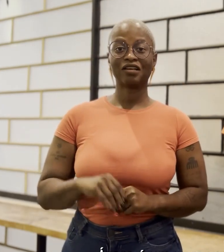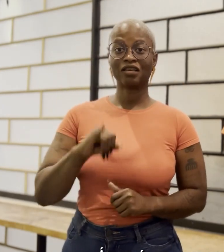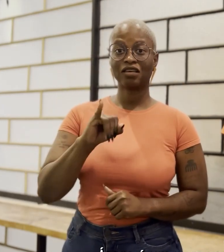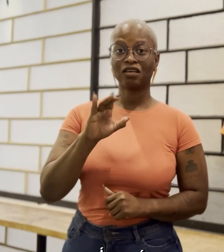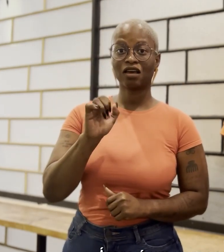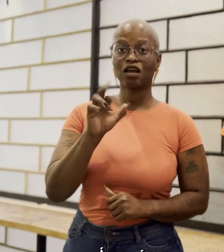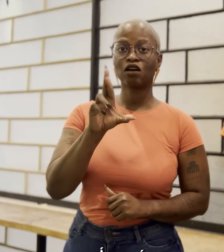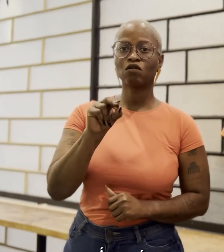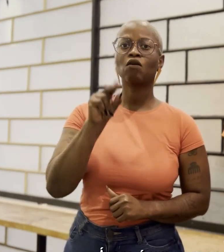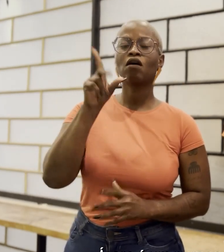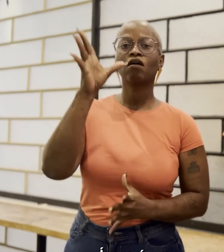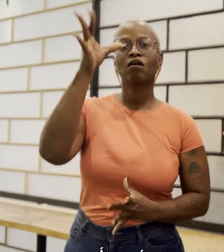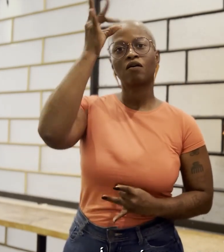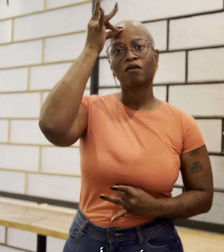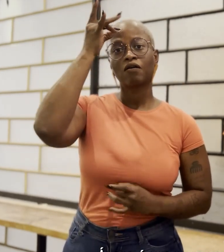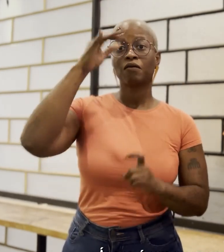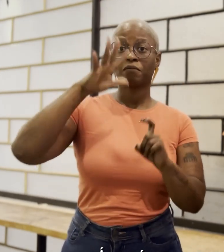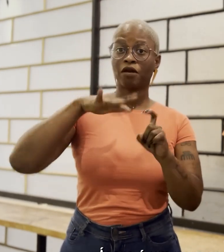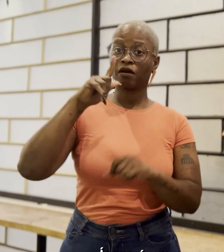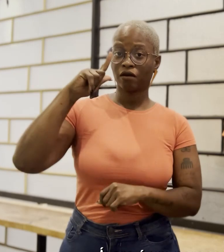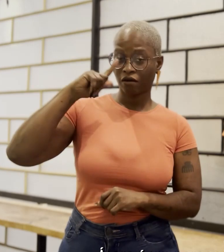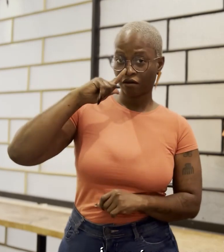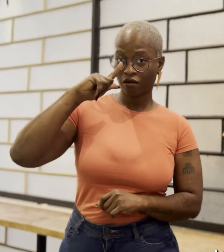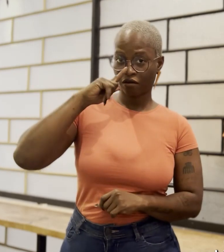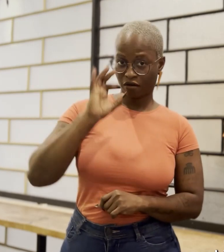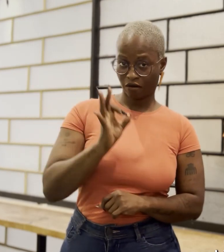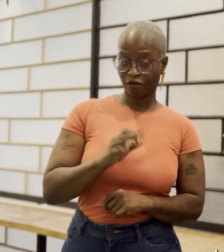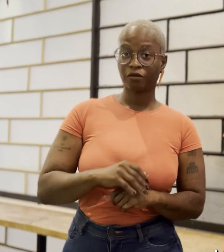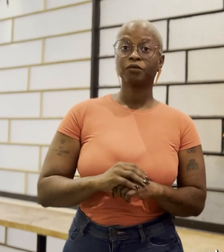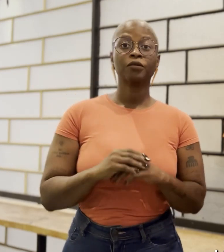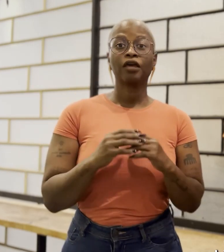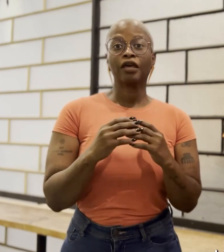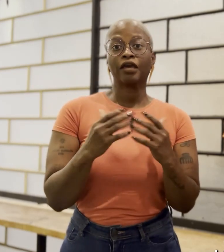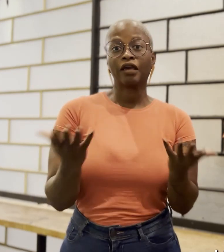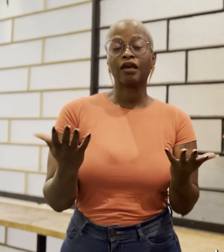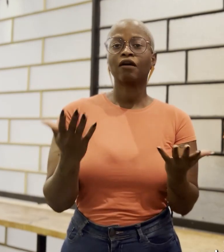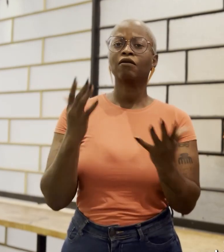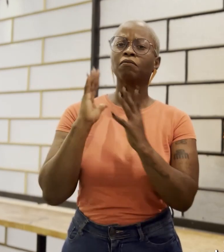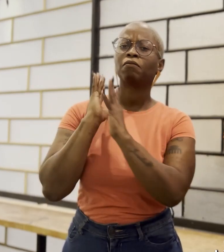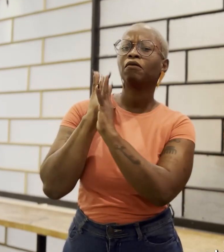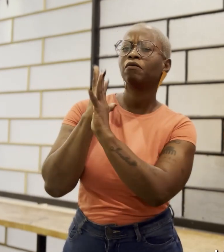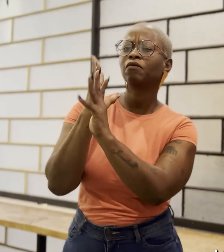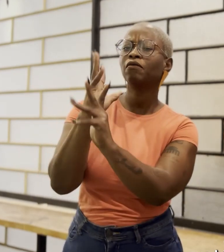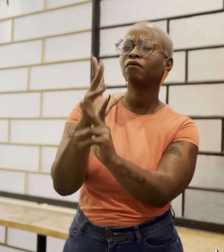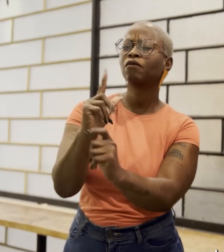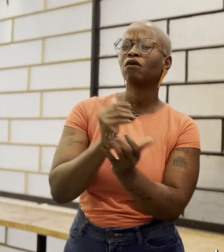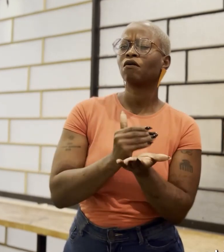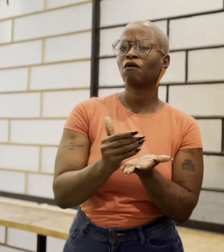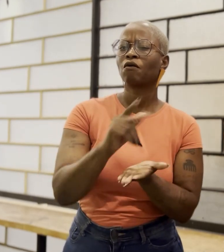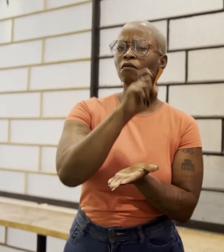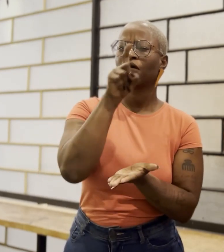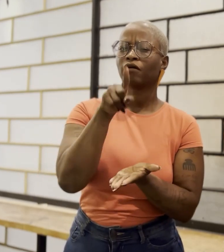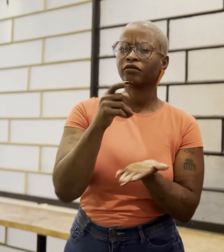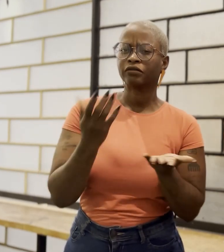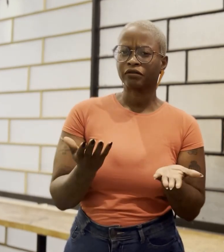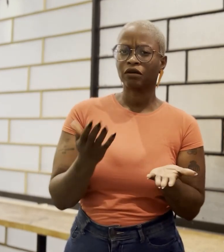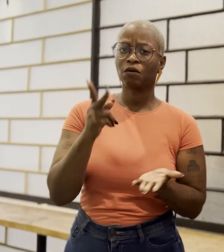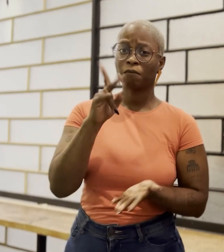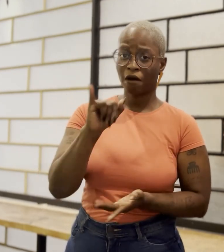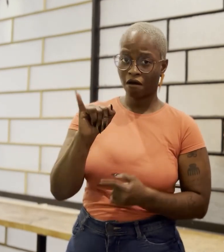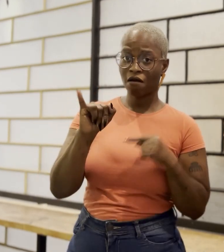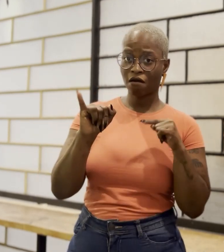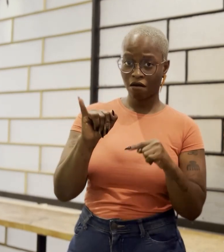Ícaro é um personagem da mitologia grega e a sua história começa quando seu